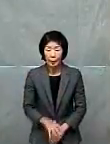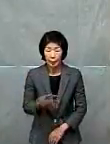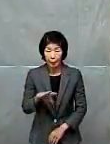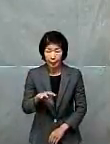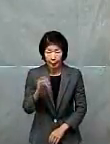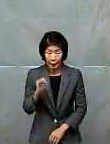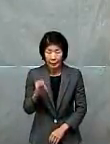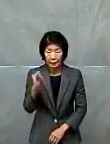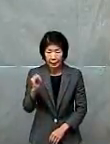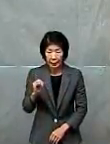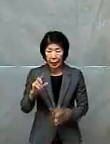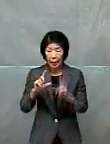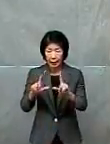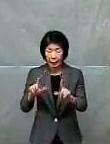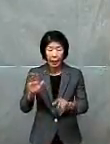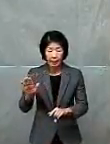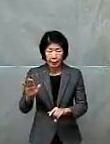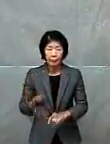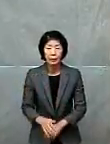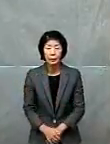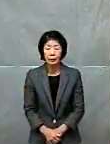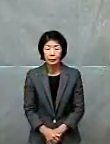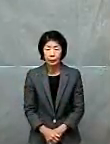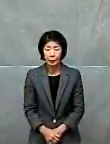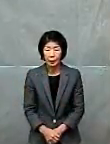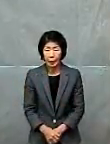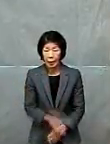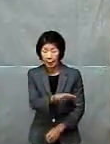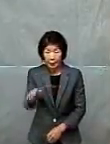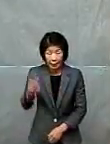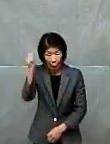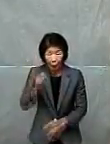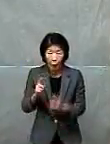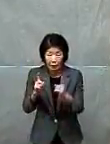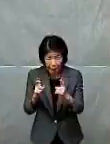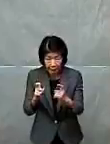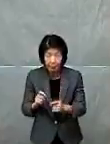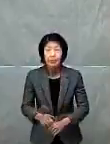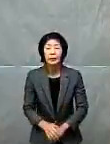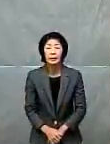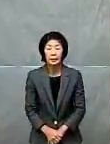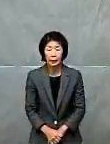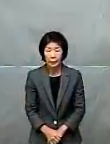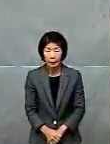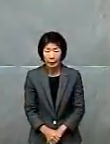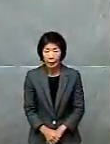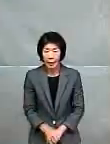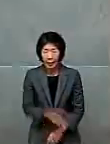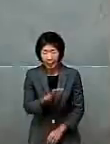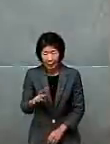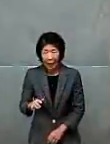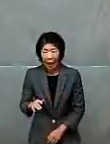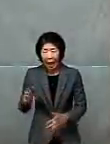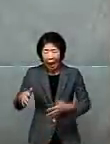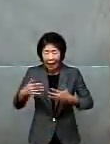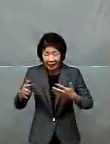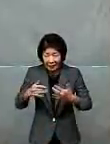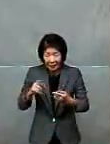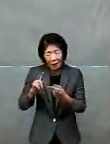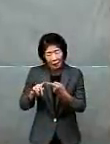はじめに知事から発言がございます。 皆さんおはようございます。だいぶ秋めいてまいり